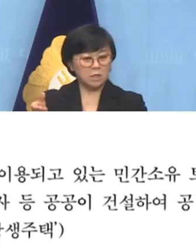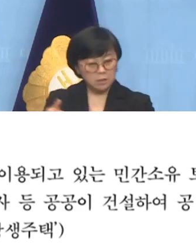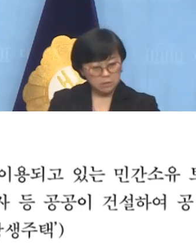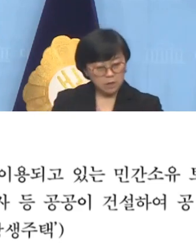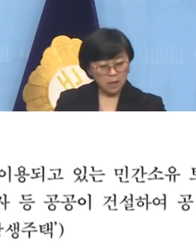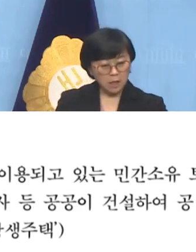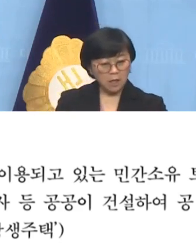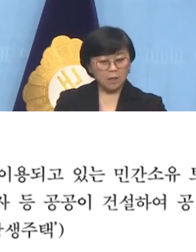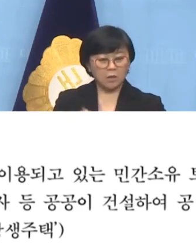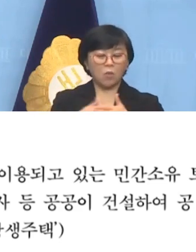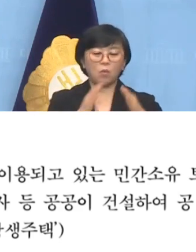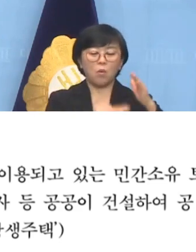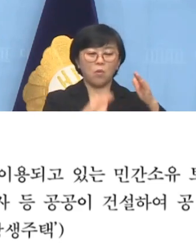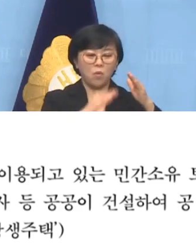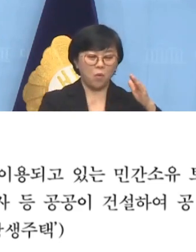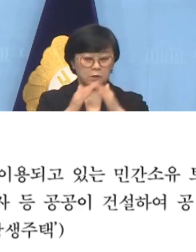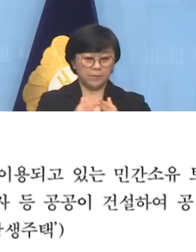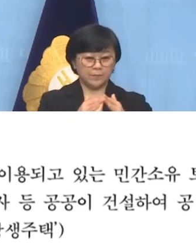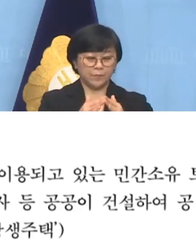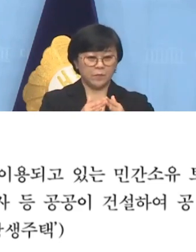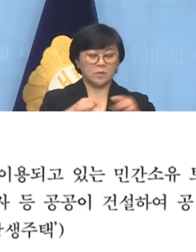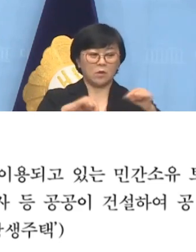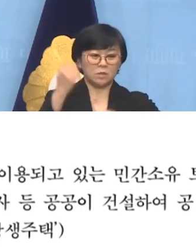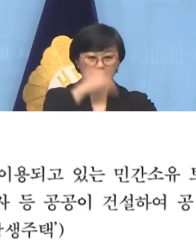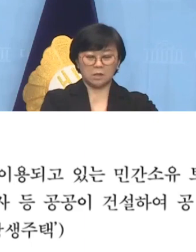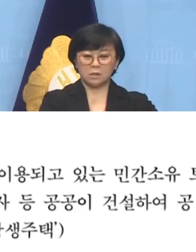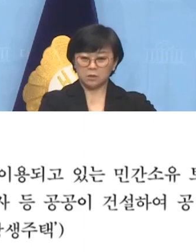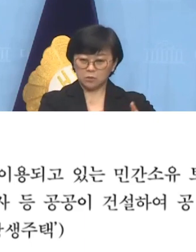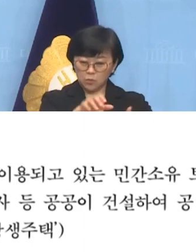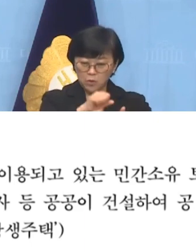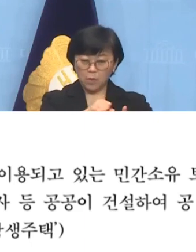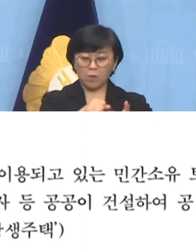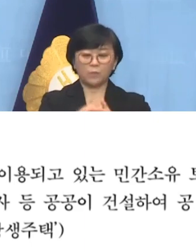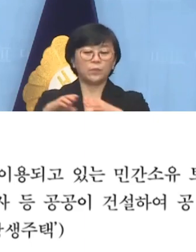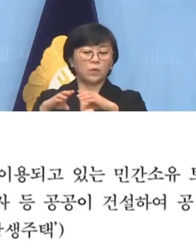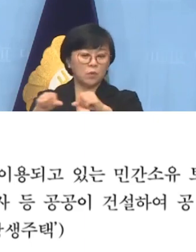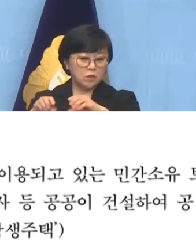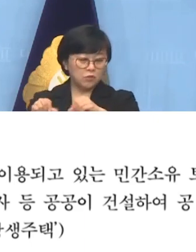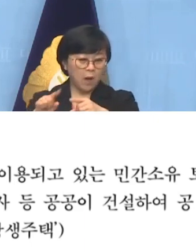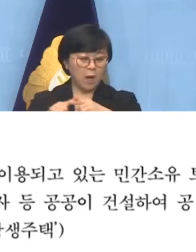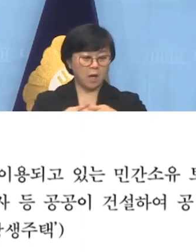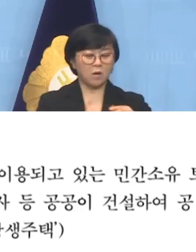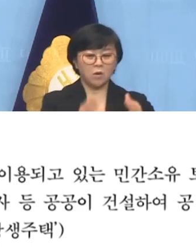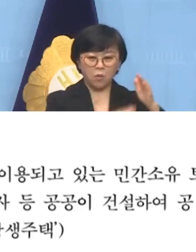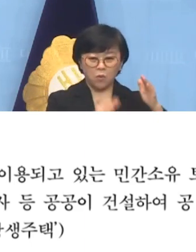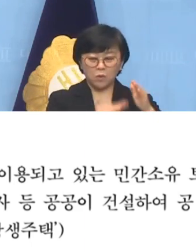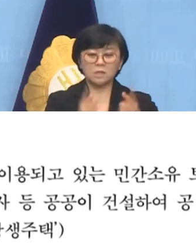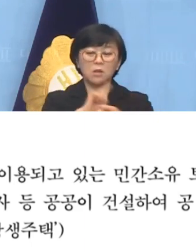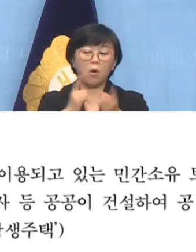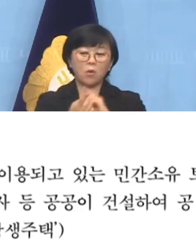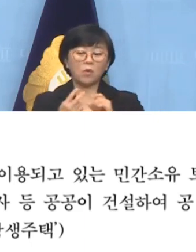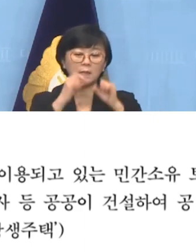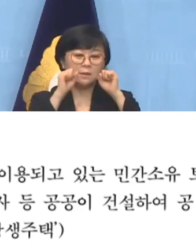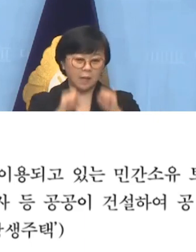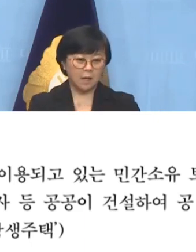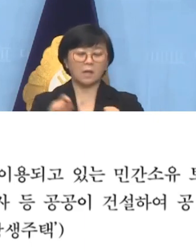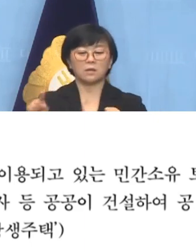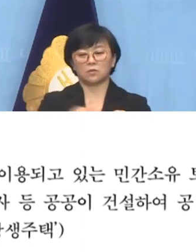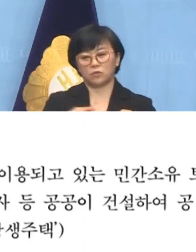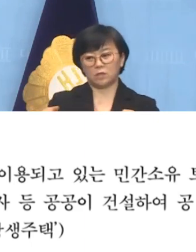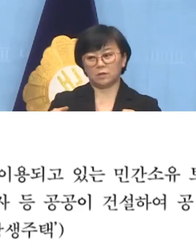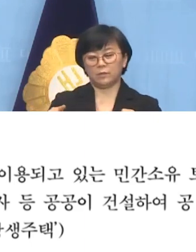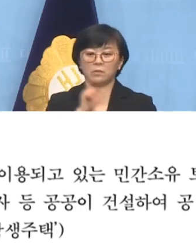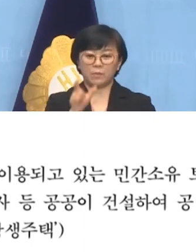임차형 공공주택 정책을 도입하고 토지주와 공공이 상생한다, 윈윈한다는 뜻에서 상생주택이라고